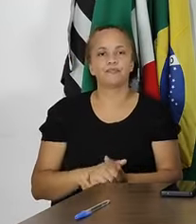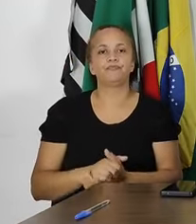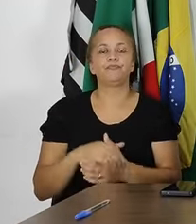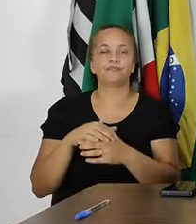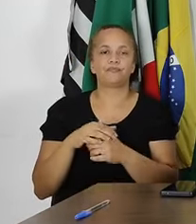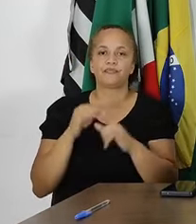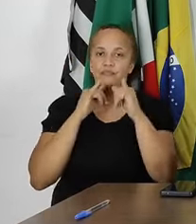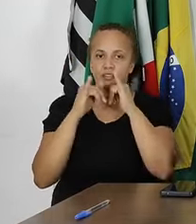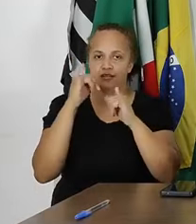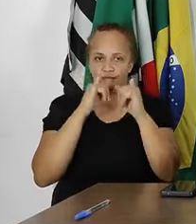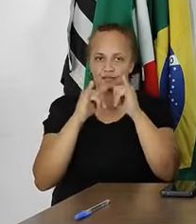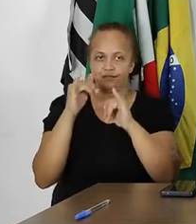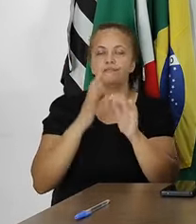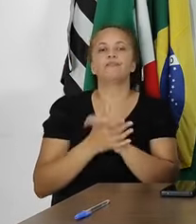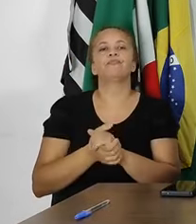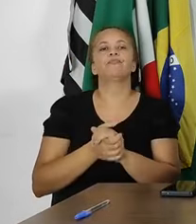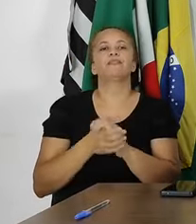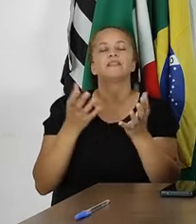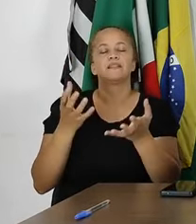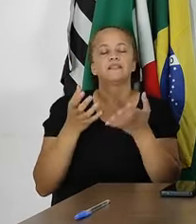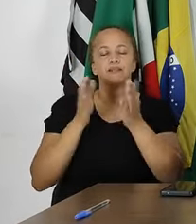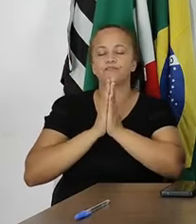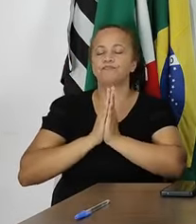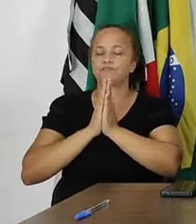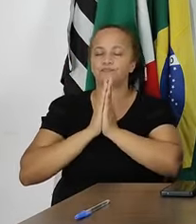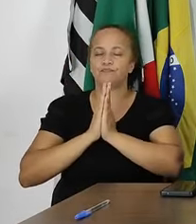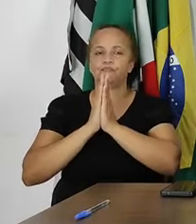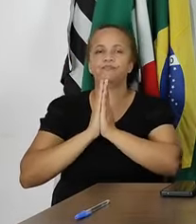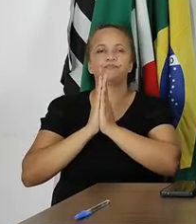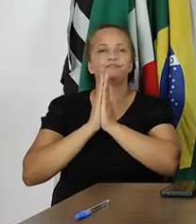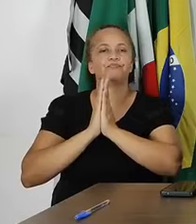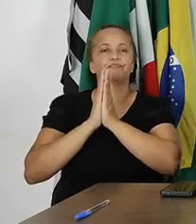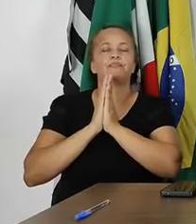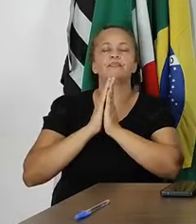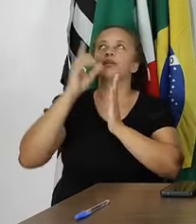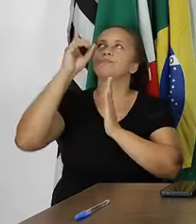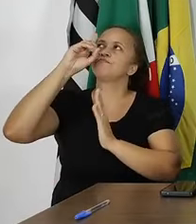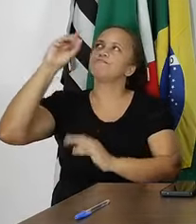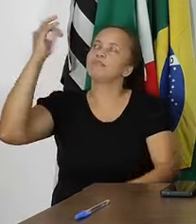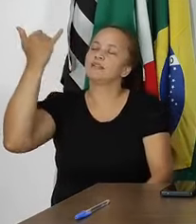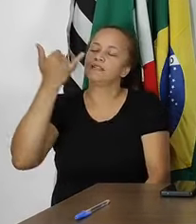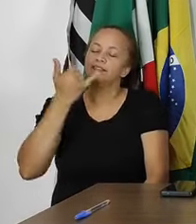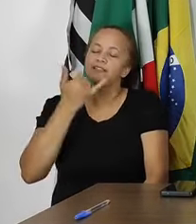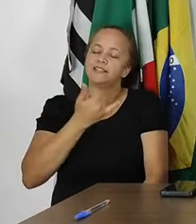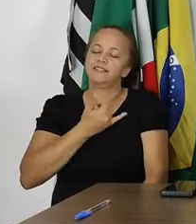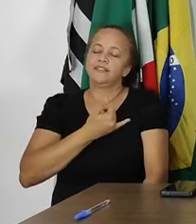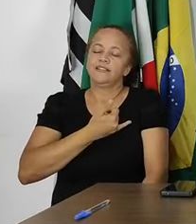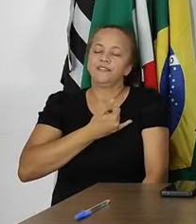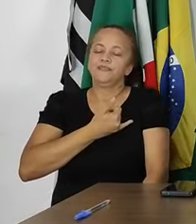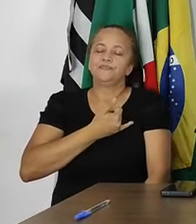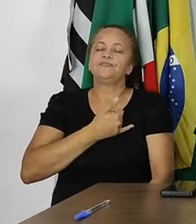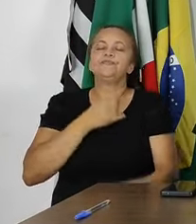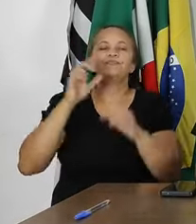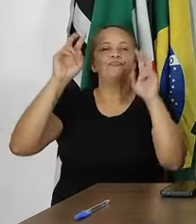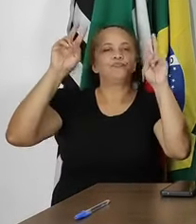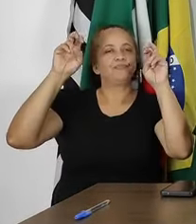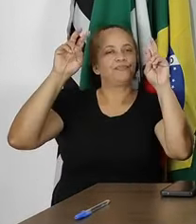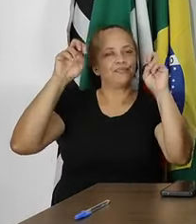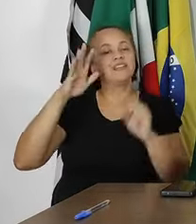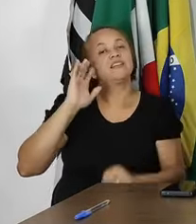e aí eu quero orar com você, eu quero que você ore comigo neste momento para que o Senhor fale aos nossos corações. É um tema que nós já ouvimos,